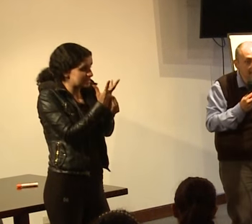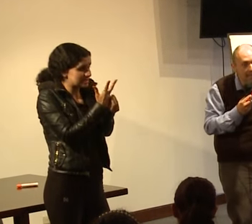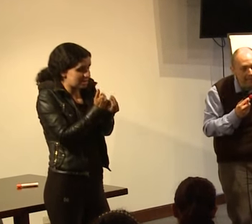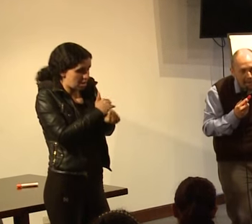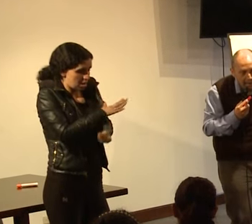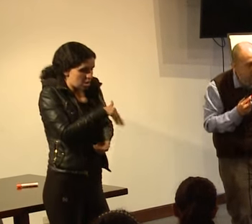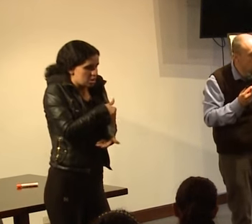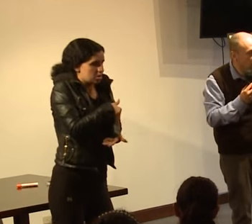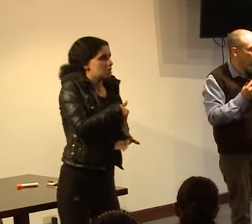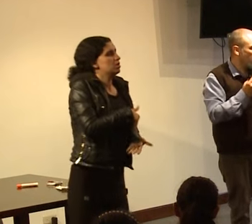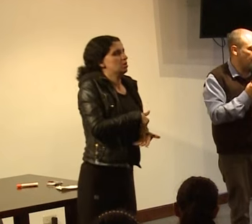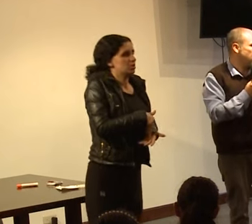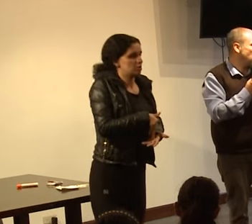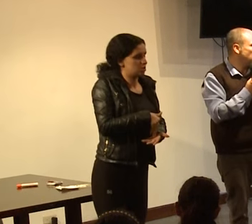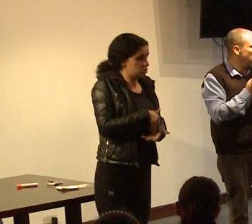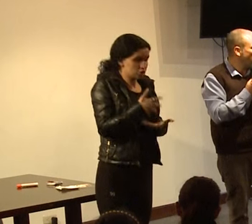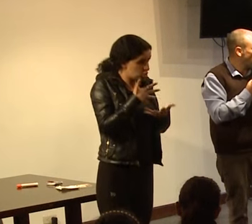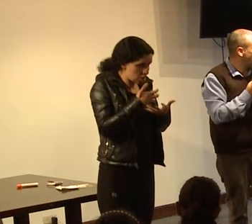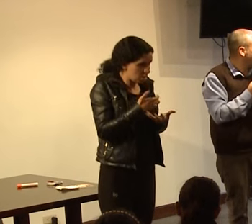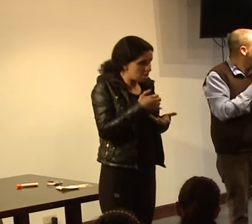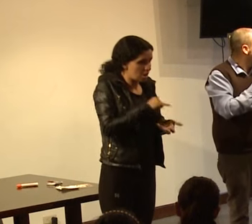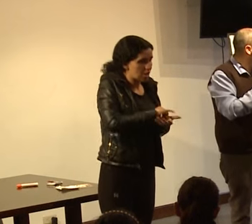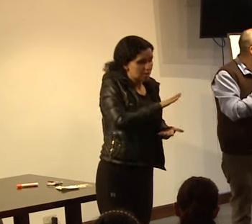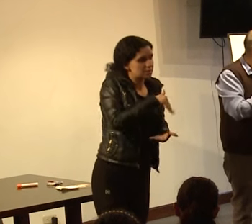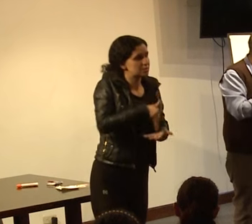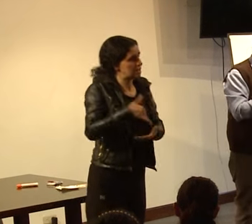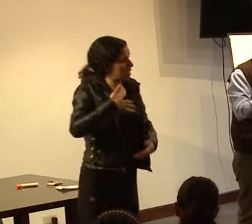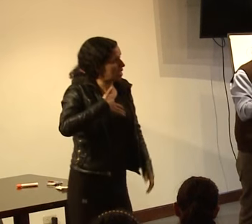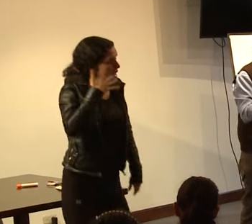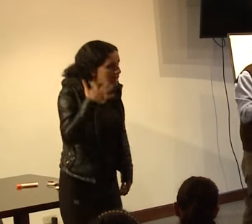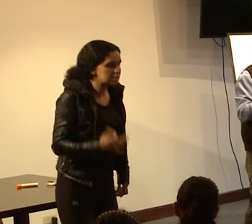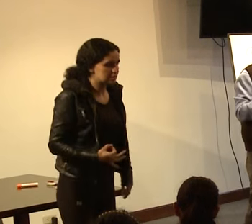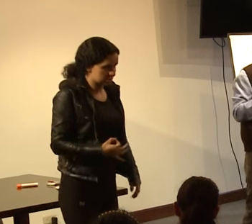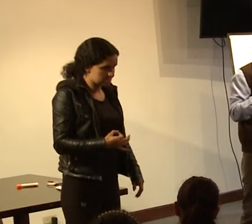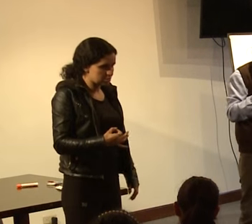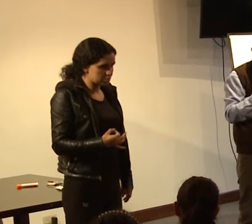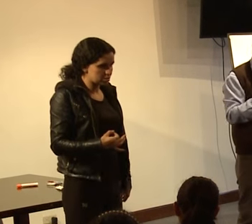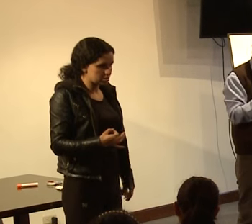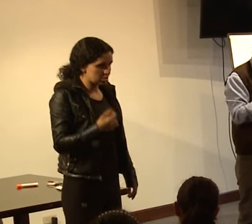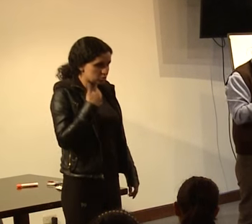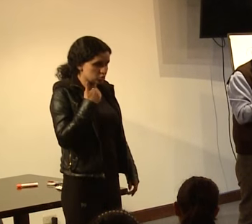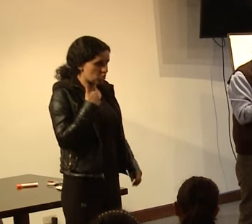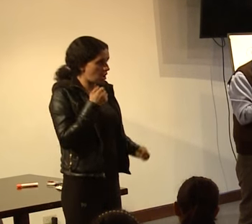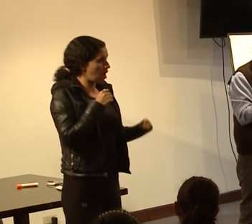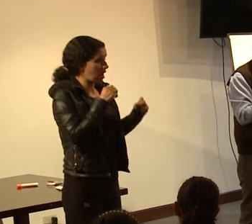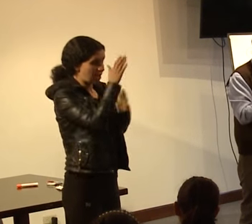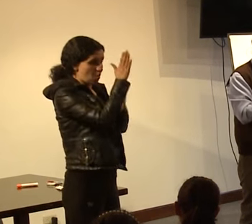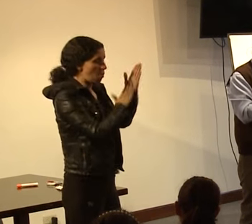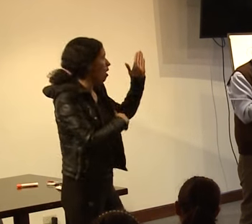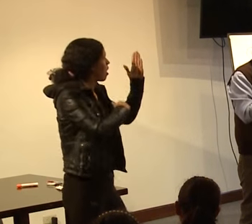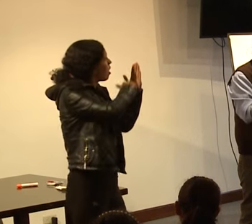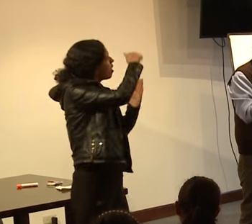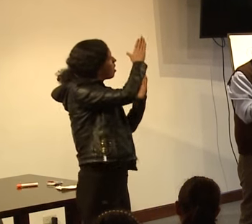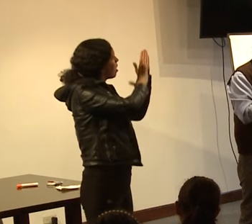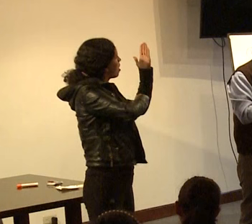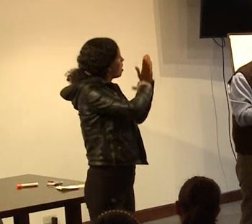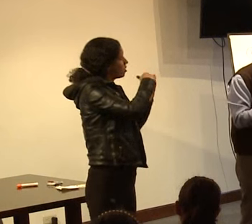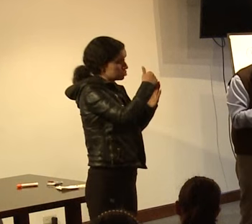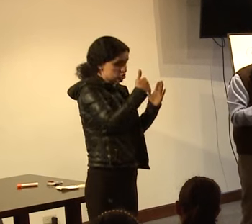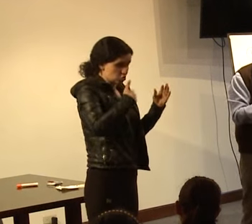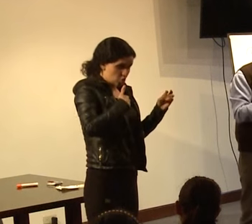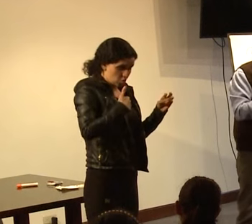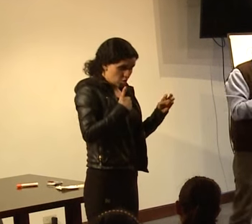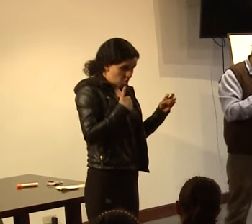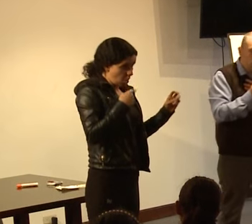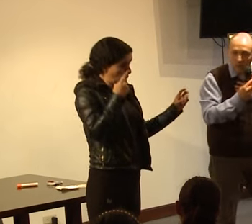posición, así no quieran, están asumiendo una posición ética. ¿Por qué? Porque cuando yo hago el ejercicio de crear un cuadro, nunca estoy siendo subjetivo. El